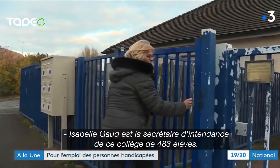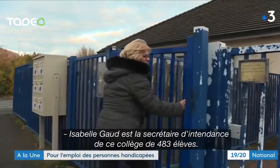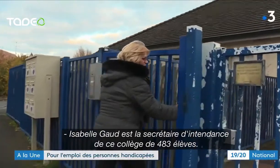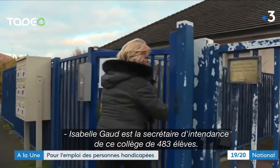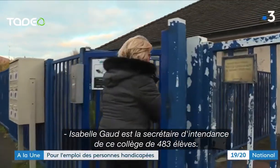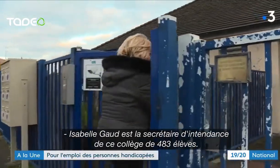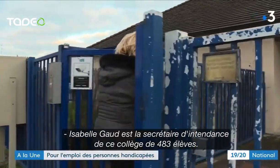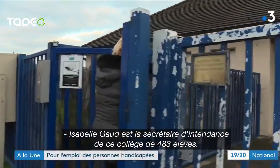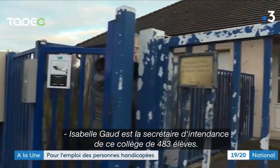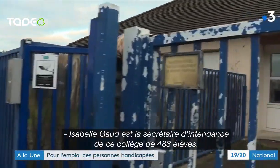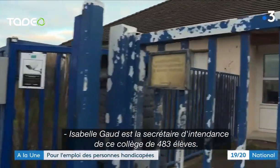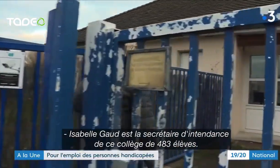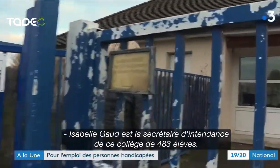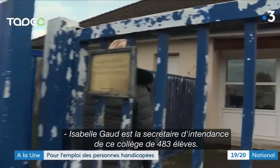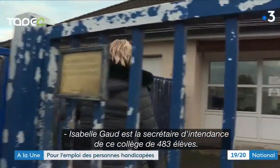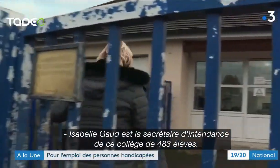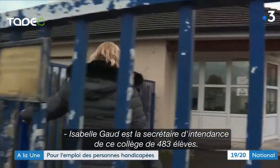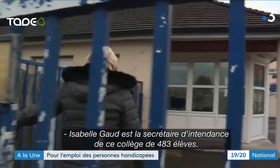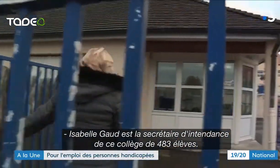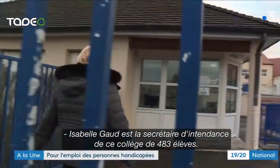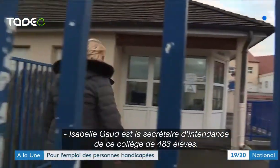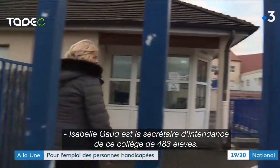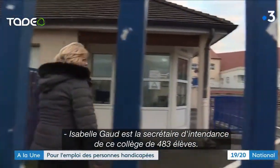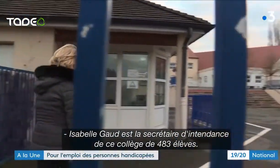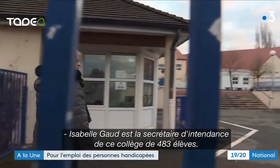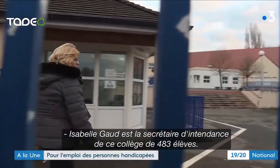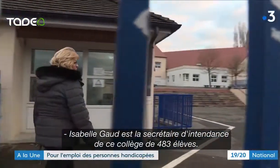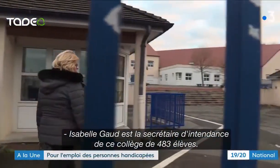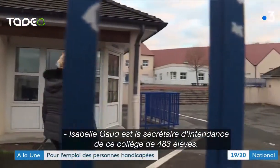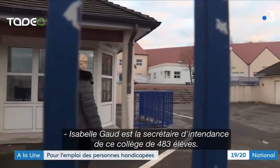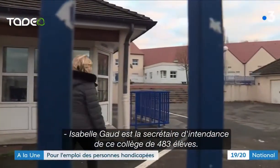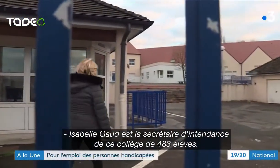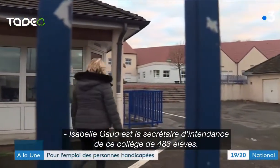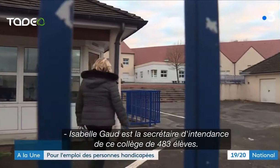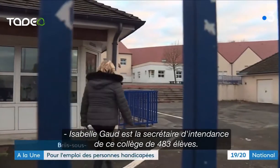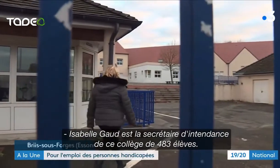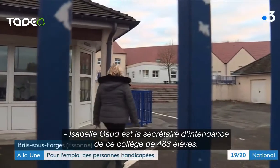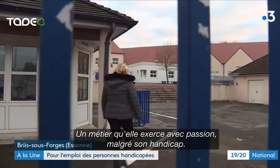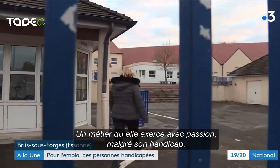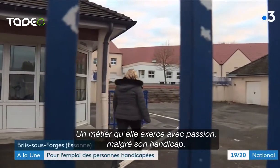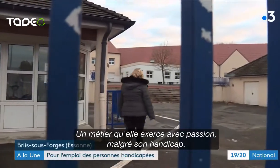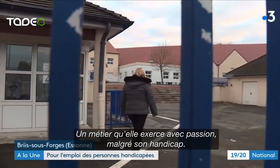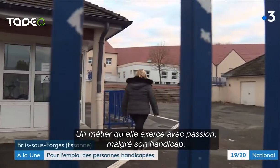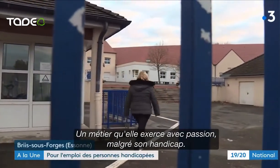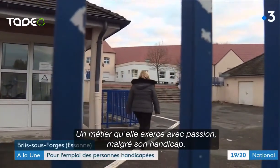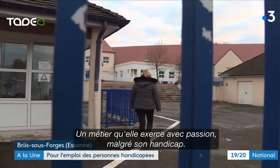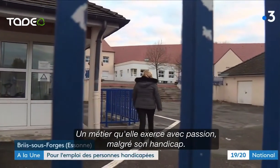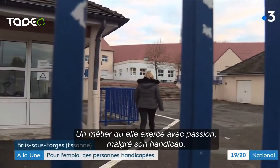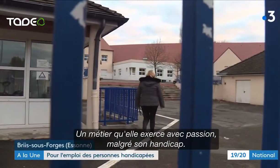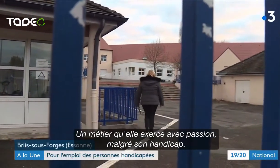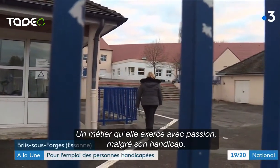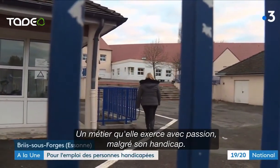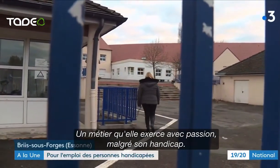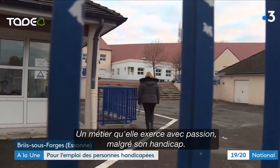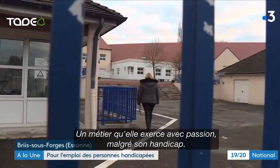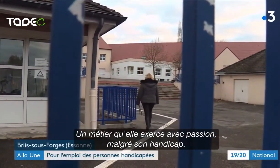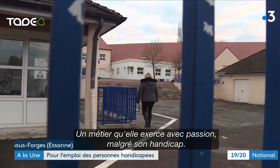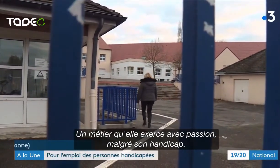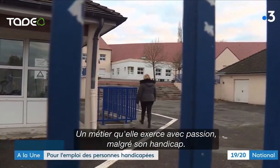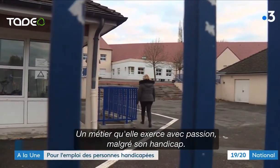Isabelle Gaud est la secrétaire d'intendance de ce collège de 483 élèves. Un métier qu'elle exerce avec